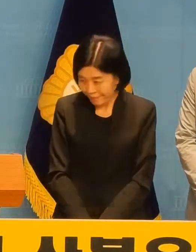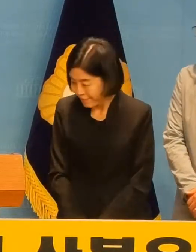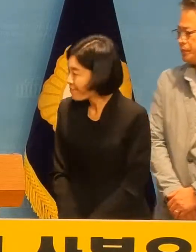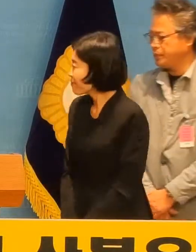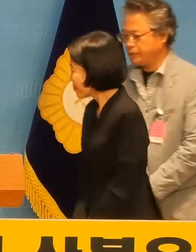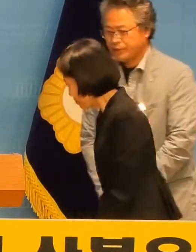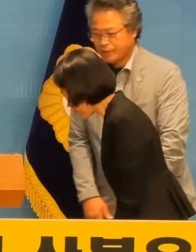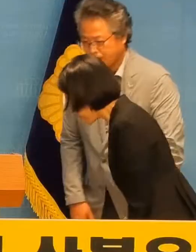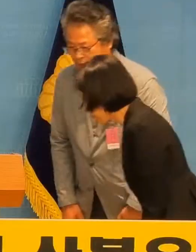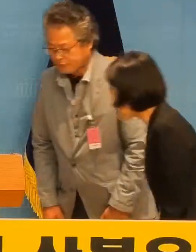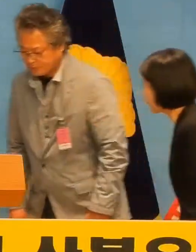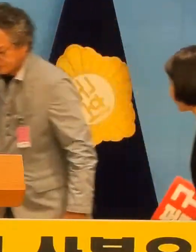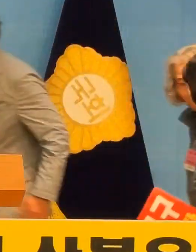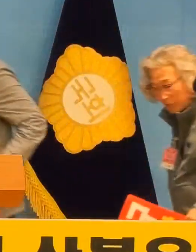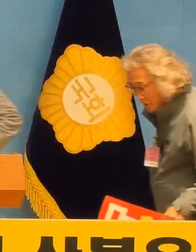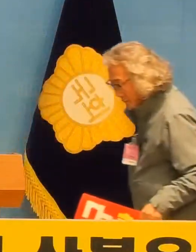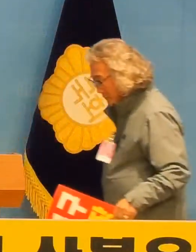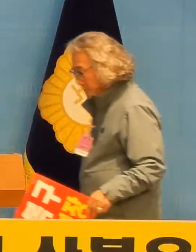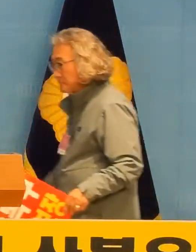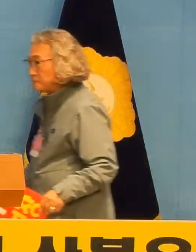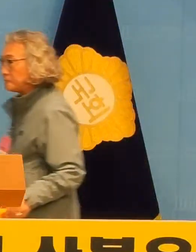고맙습니다.